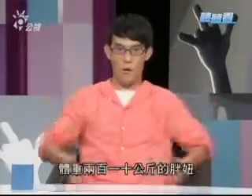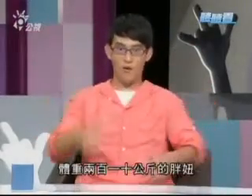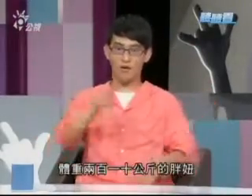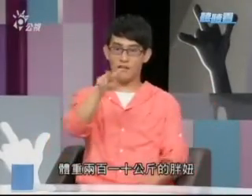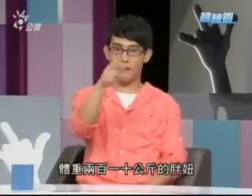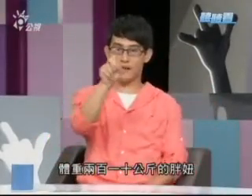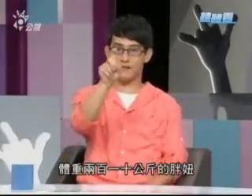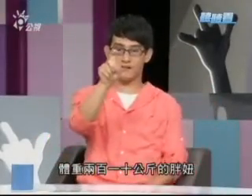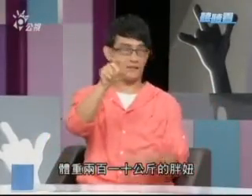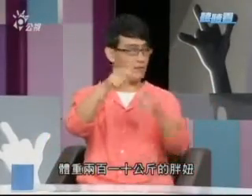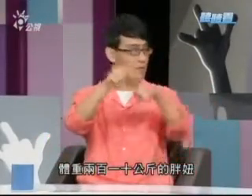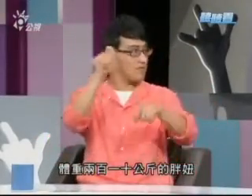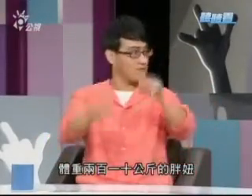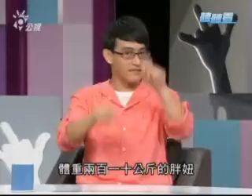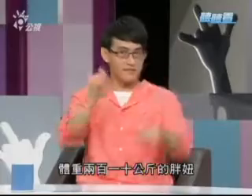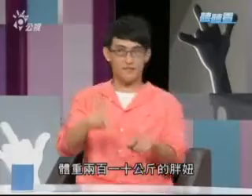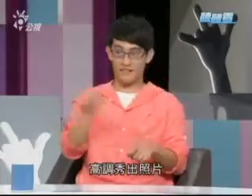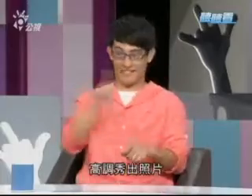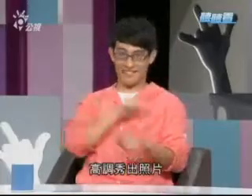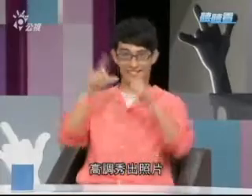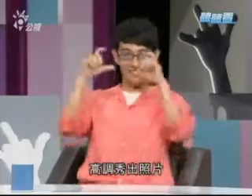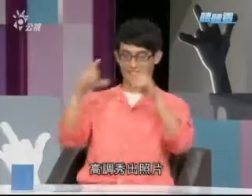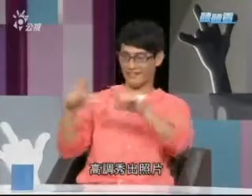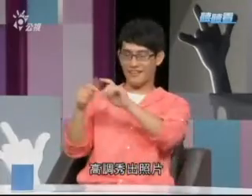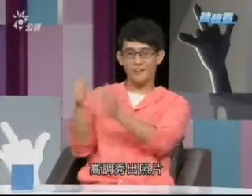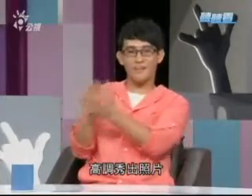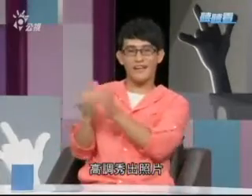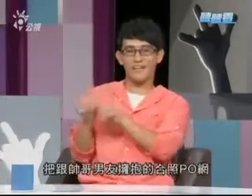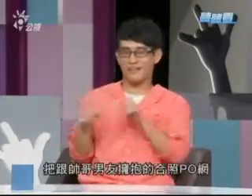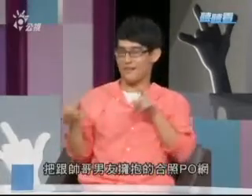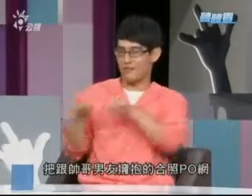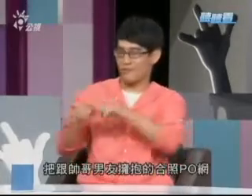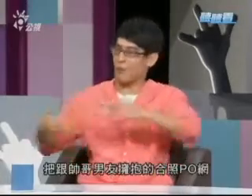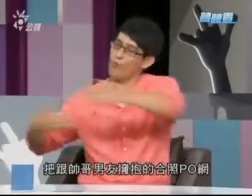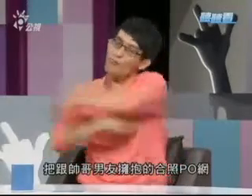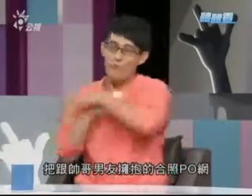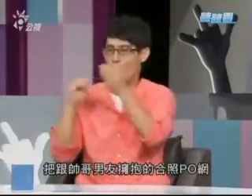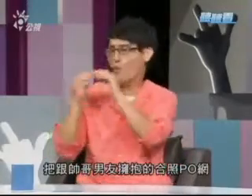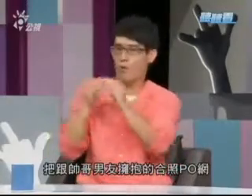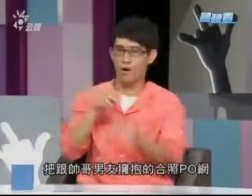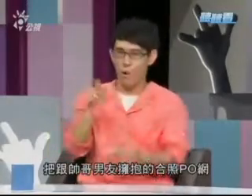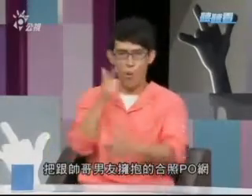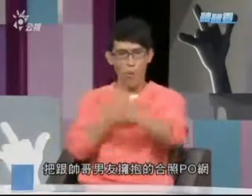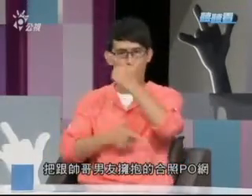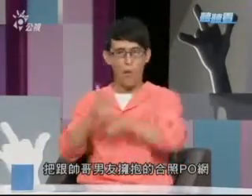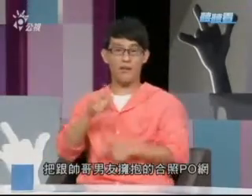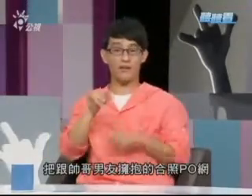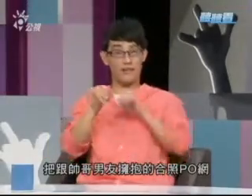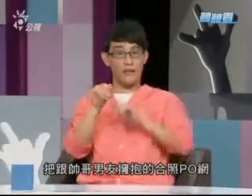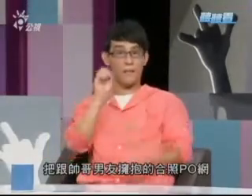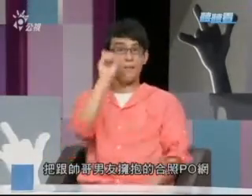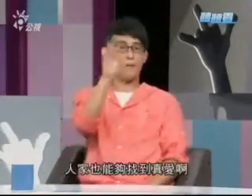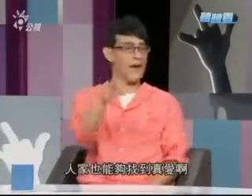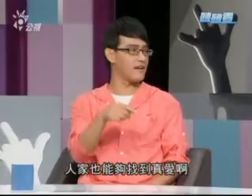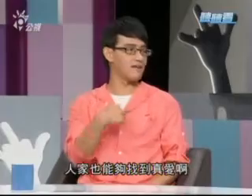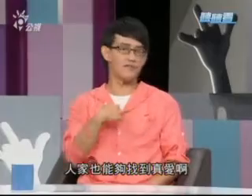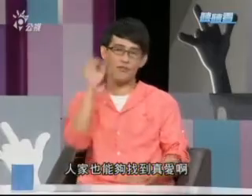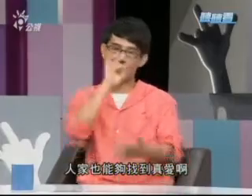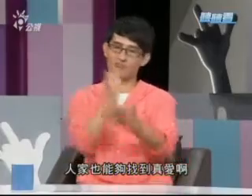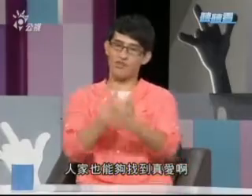重210公斤的胖妞，高调秀出照片，把跟帅哥男友拥抱的合照po网，人家也能够找到